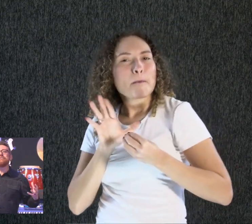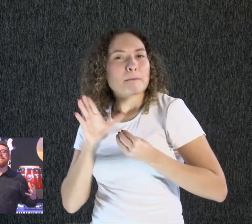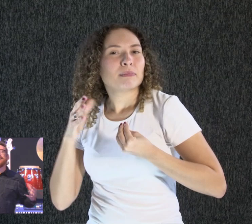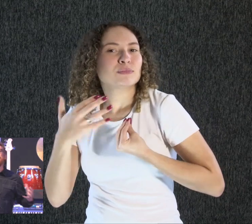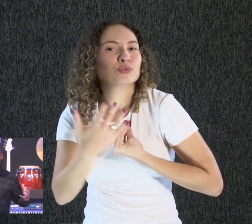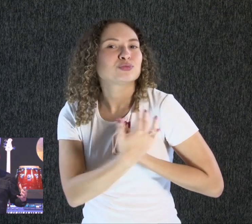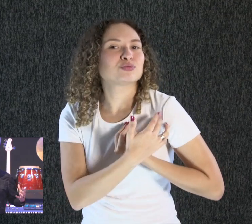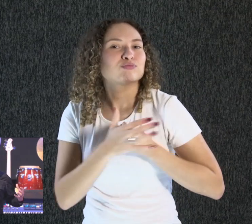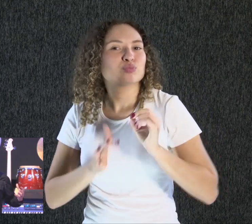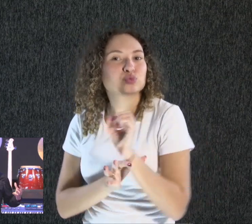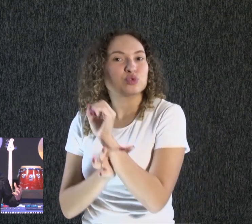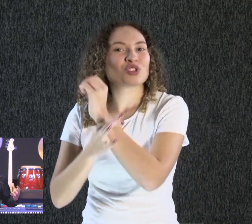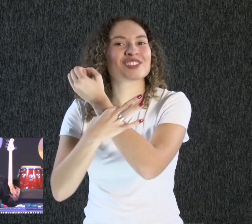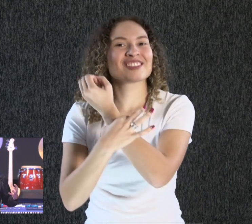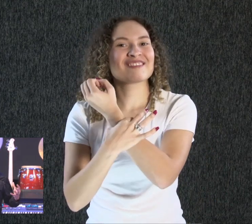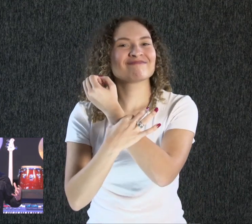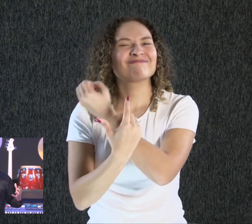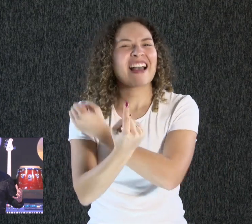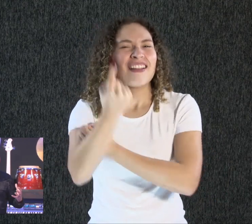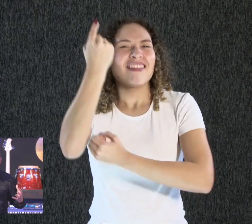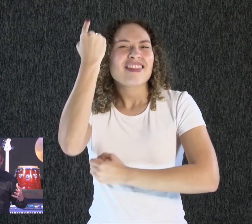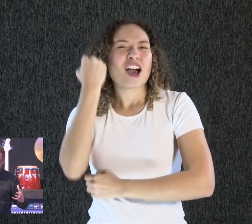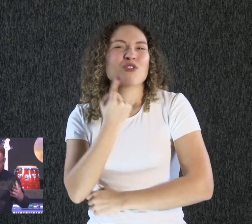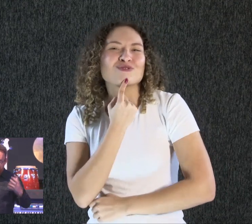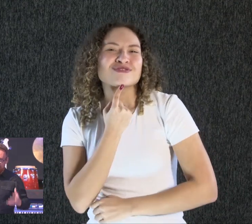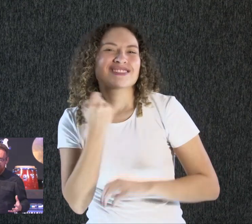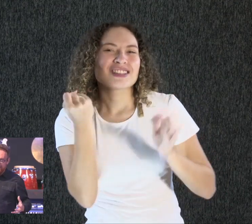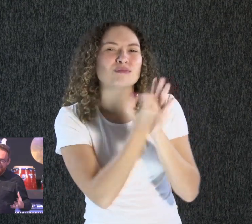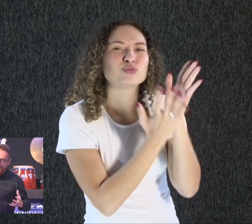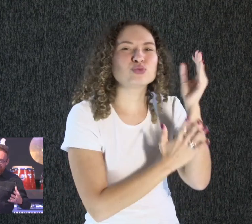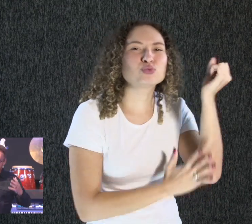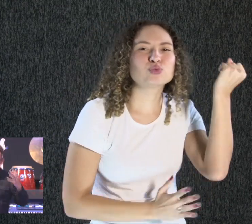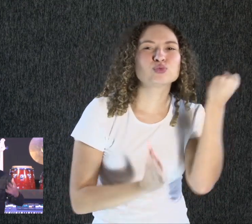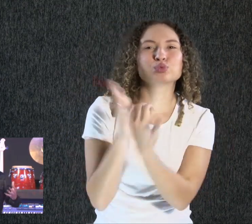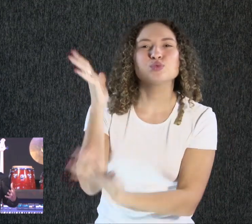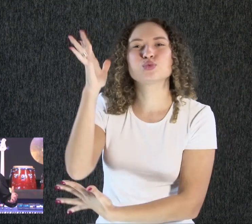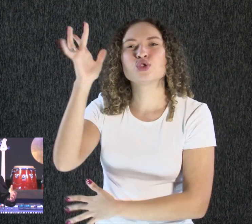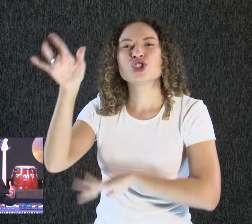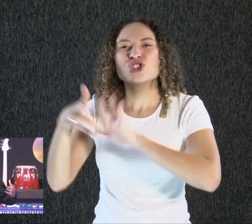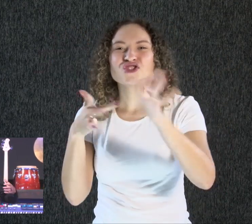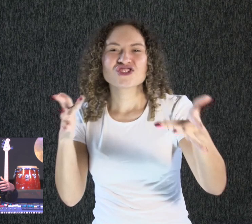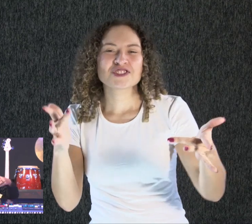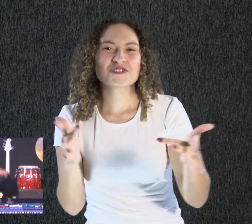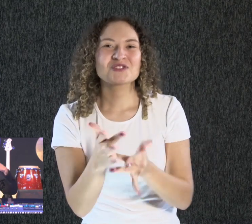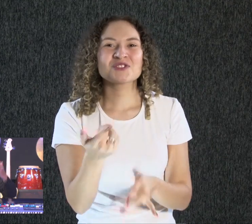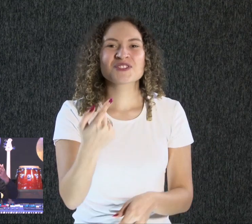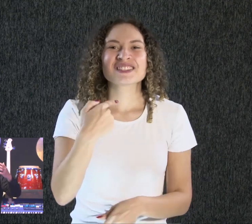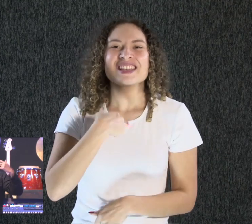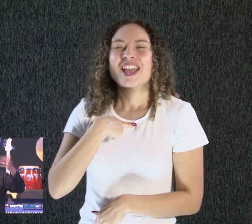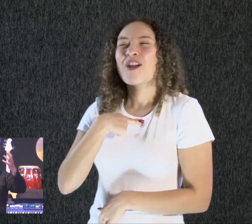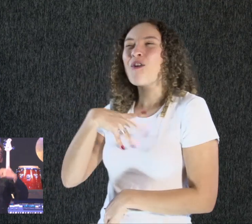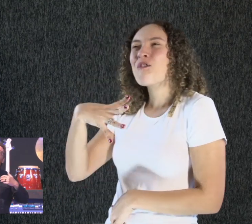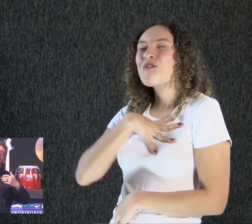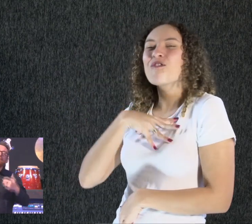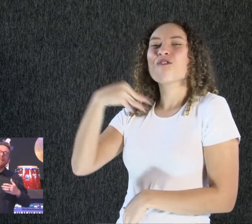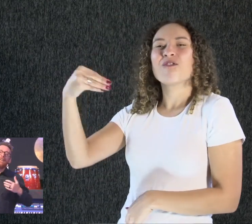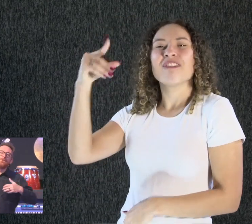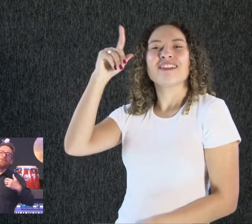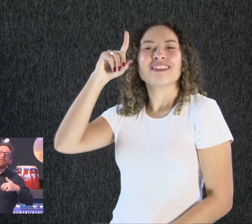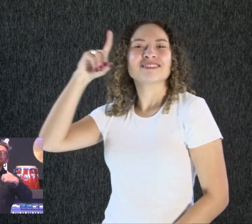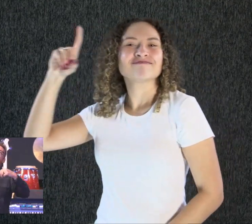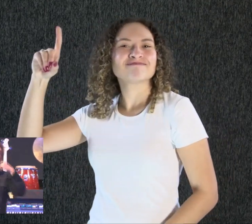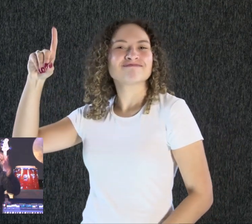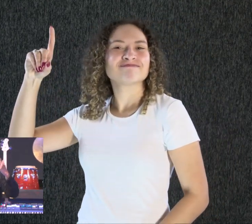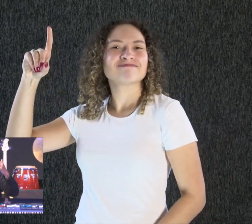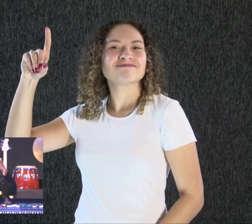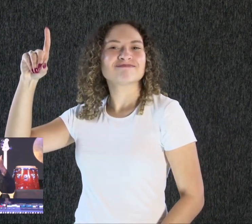protegidos e blindados pelo sangue de Cristo que foi derramado na cruz do Calvário. Aleluia! Nós somos do nosso Pai e Ele é nosso. Eu sou